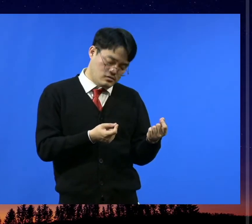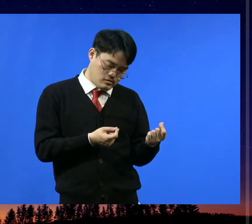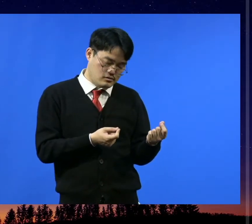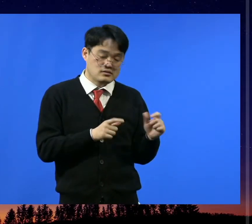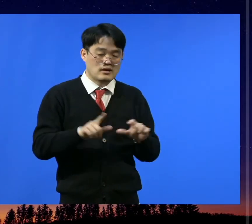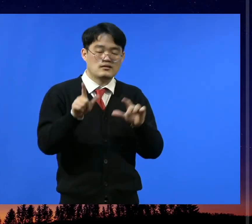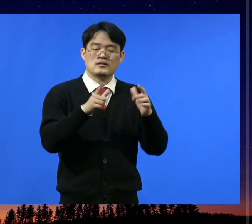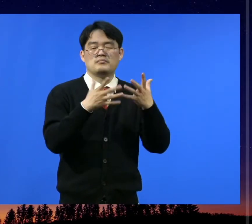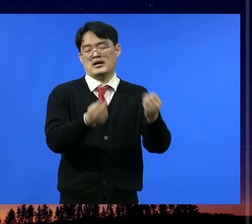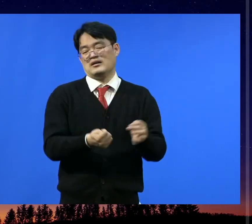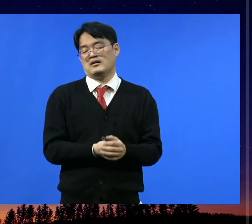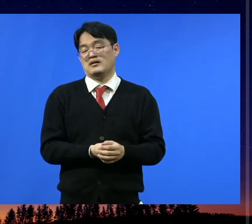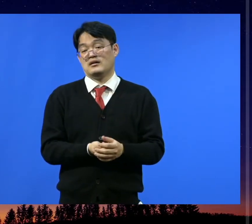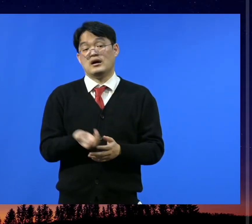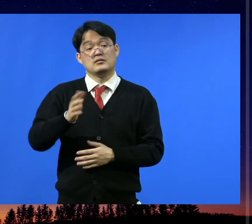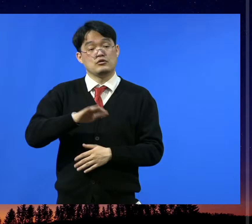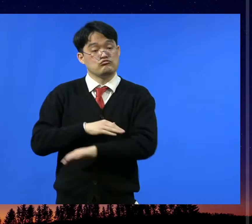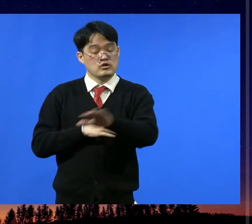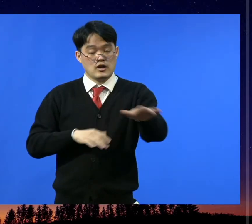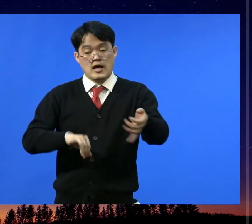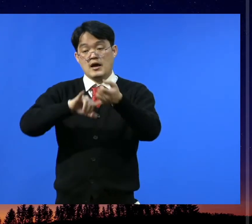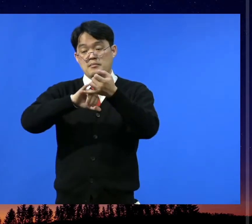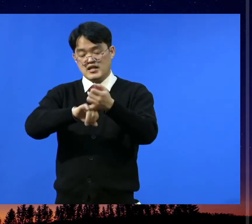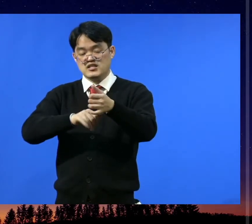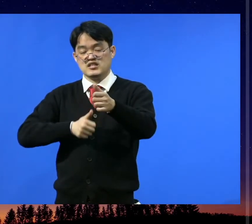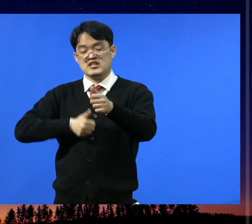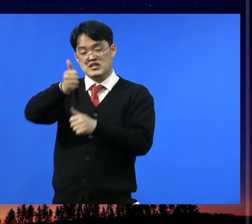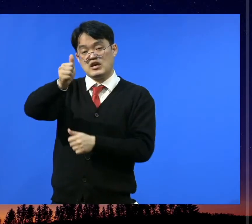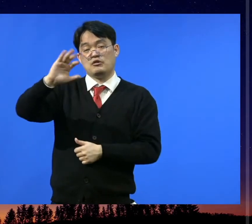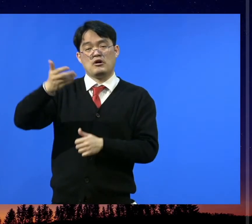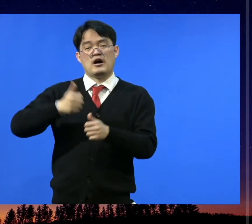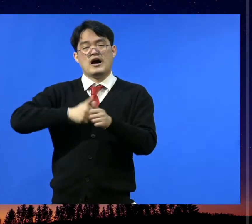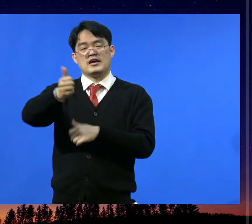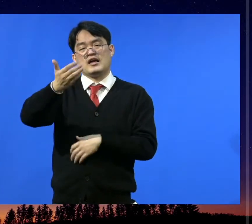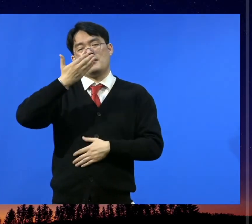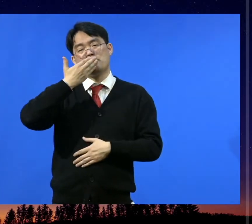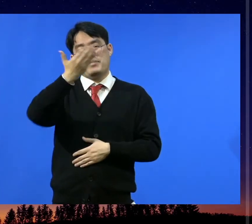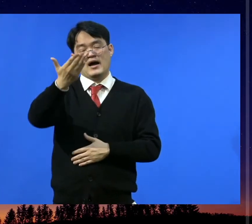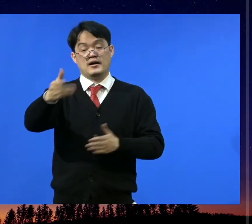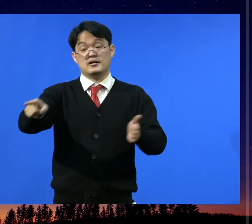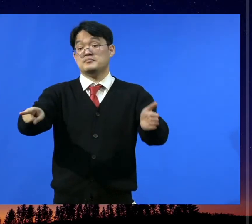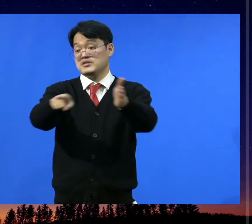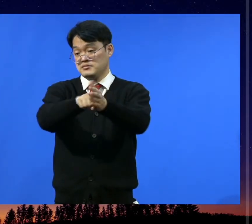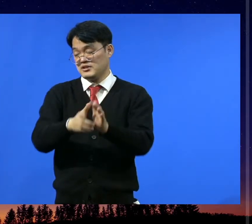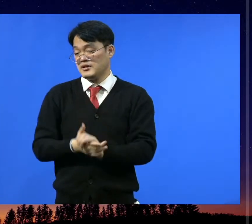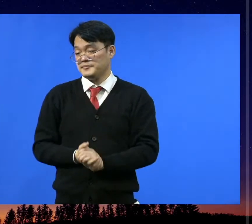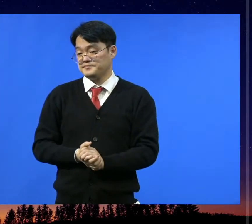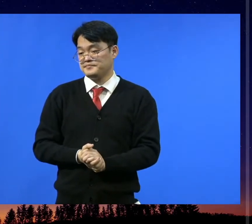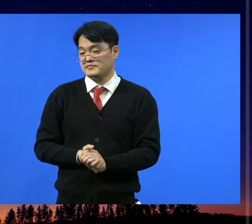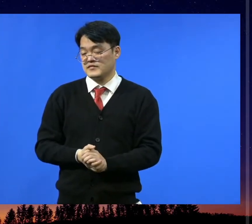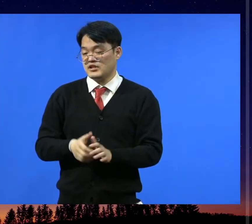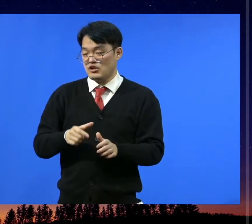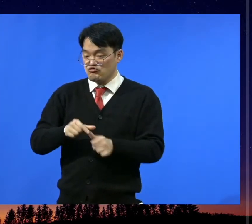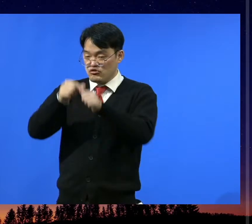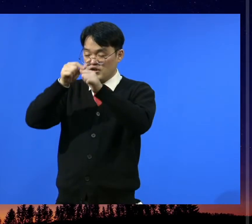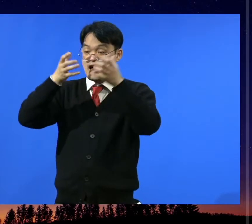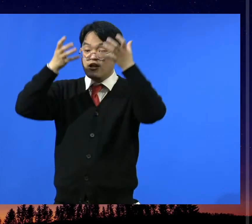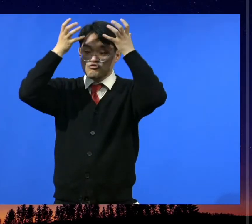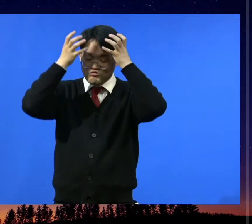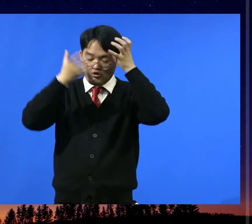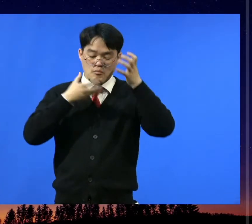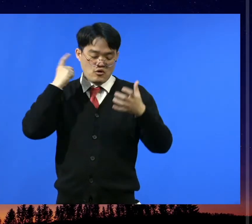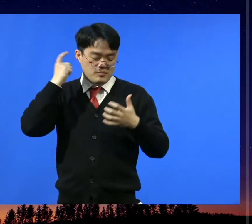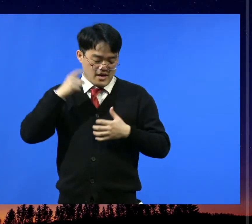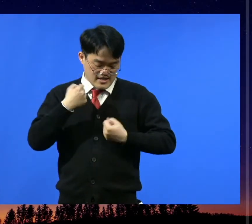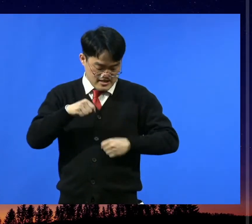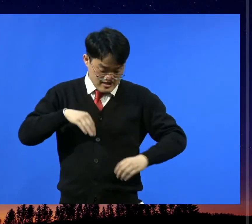있는 거지. 아니에요, 여러분. 우리는 반드시 이겨야 하고 이길 수 있는 줄로 믿습니다. 그래서 구원의 투구부터 복음의